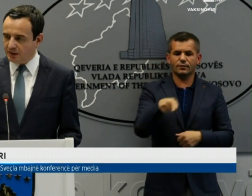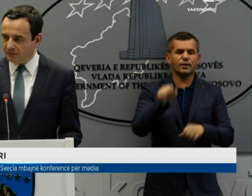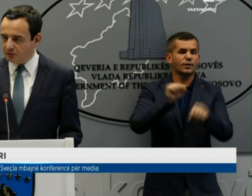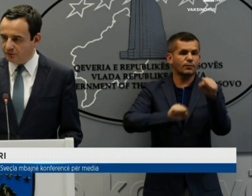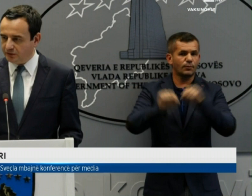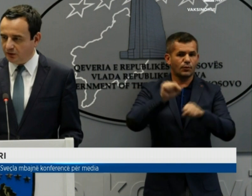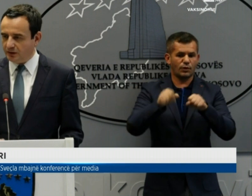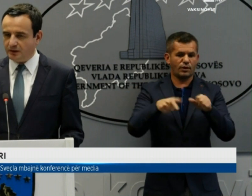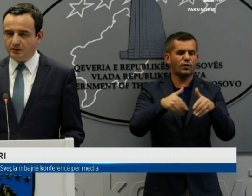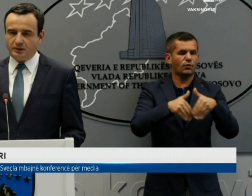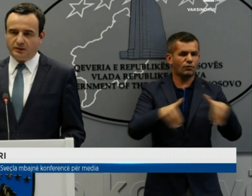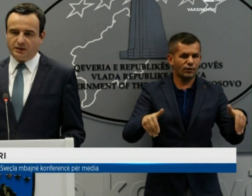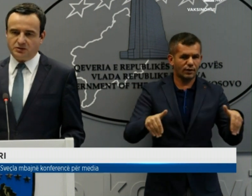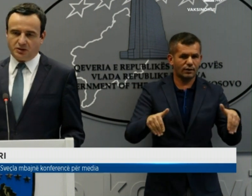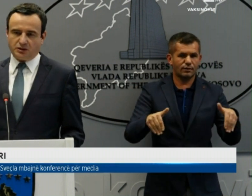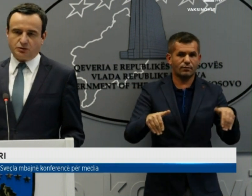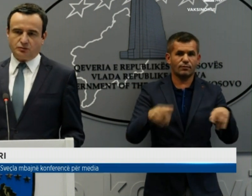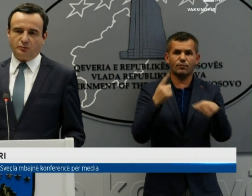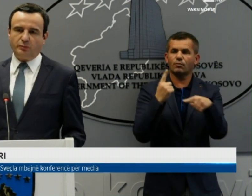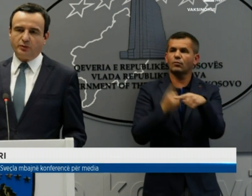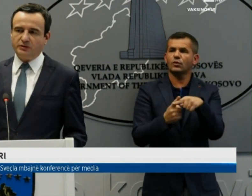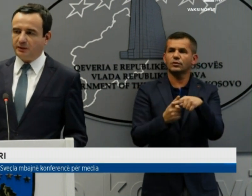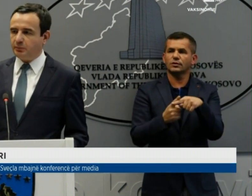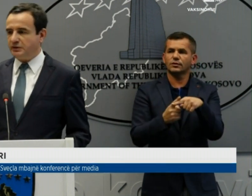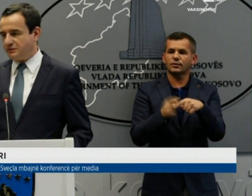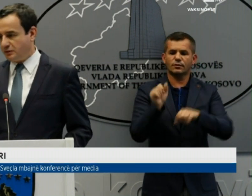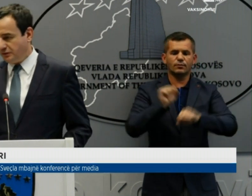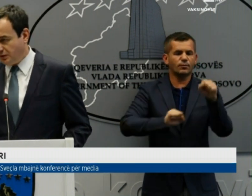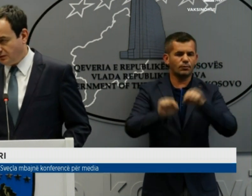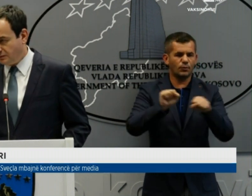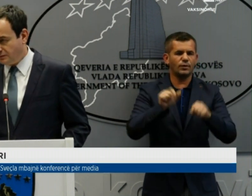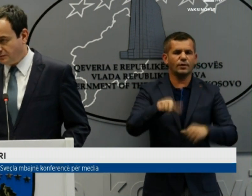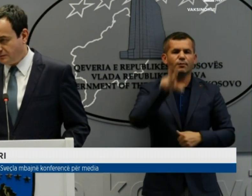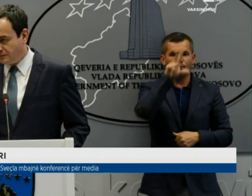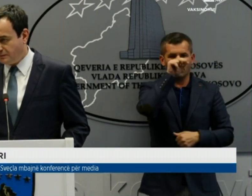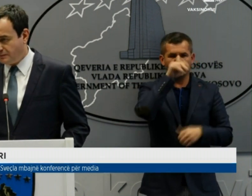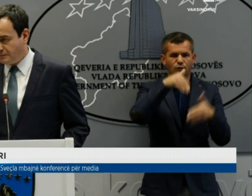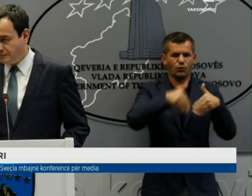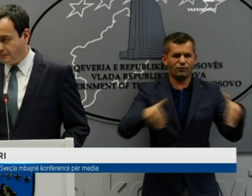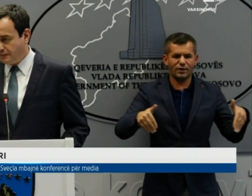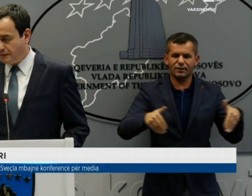mbrojtja e pikave kufitare dhe gjithashtu mbrojtja e policëve kufitare.